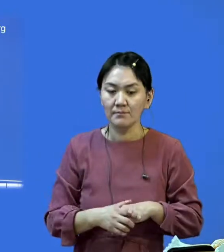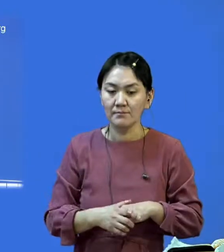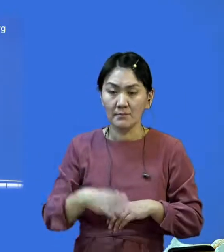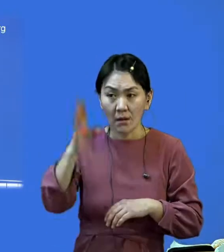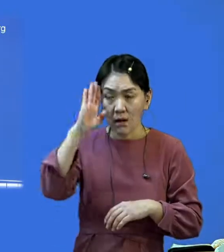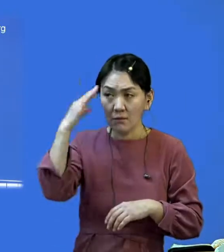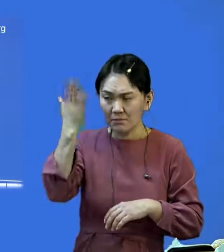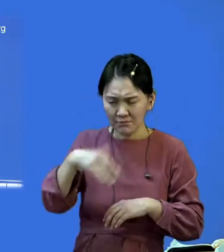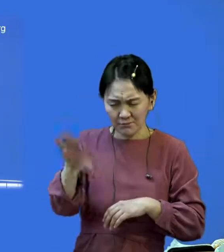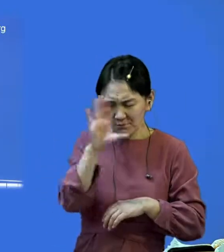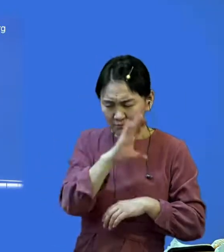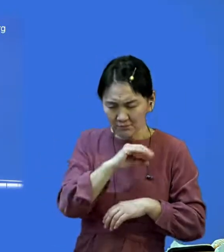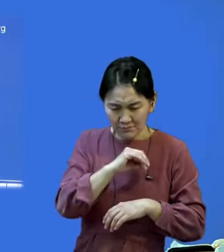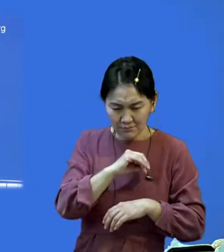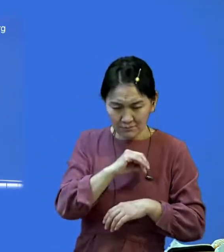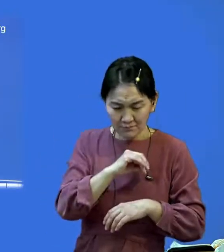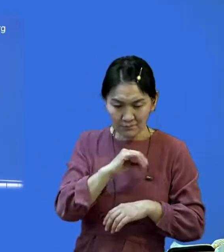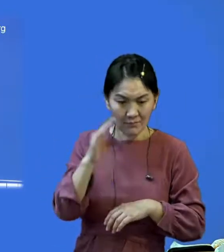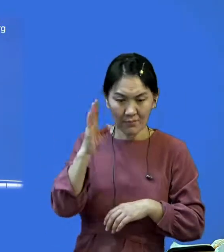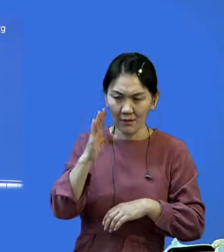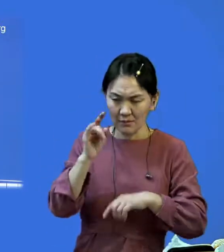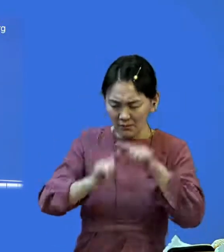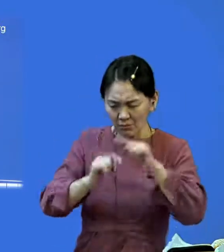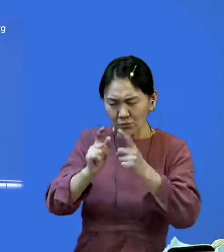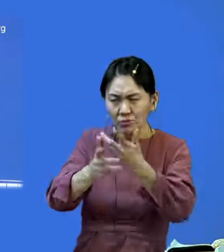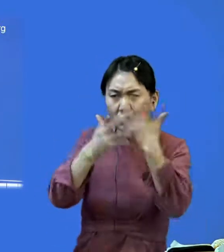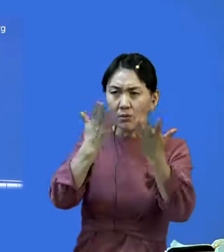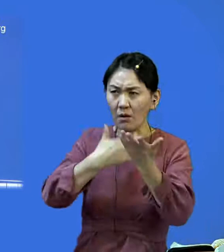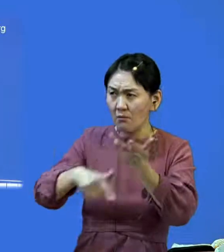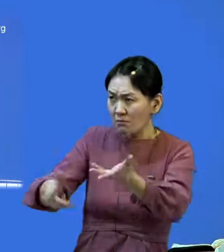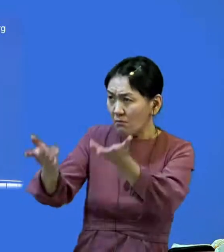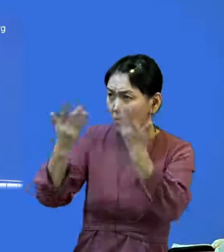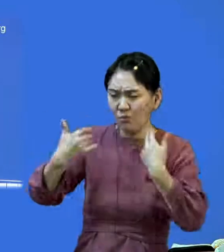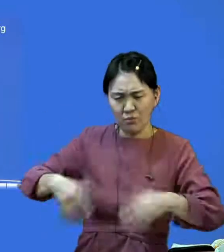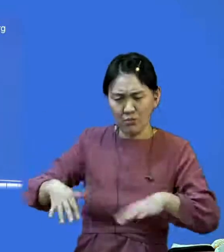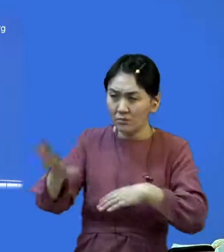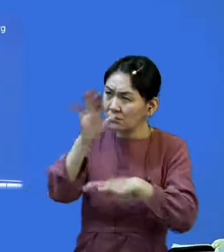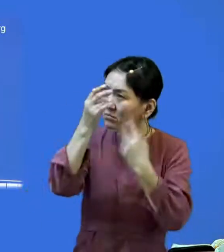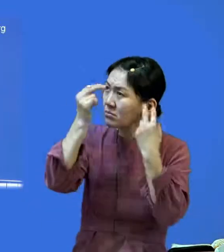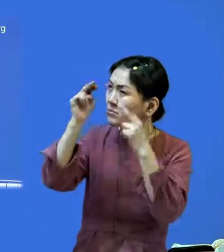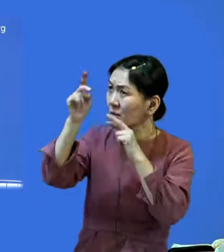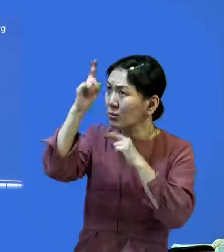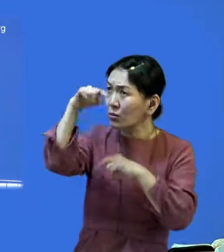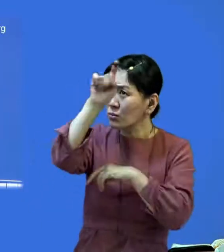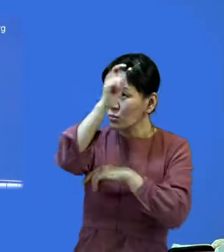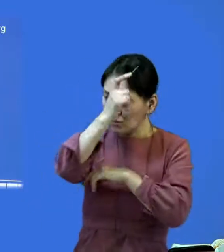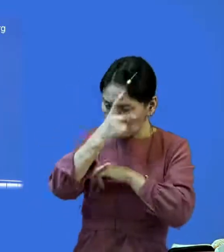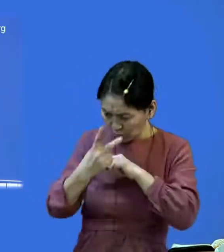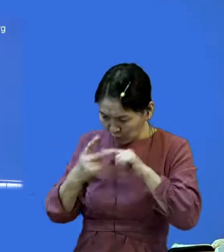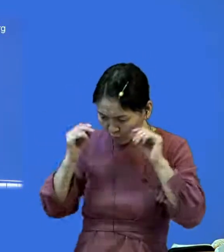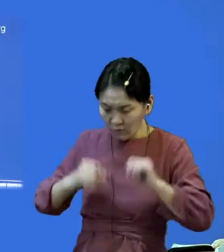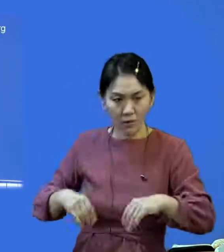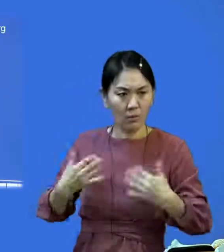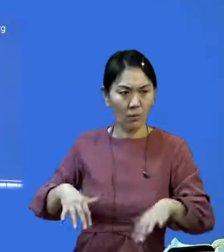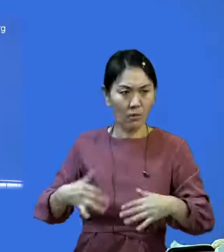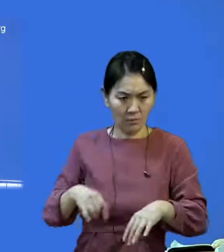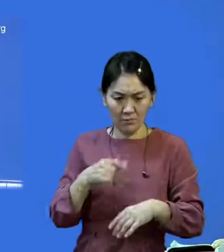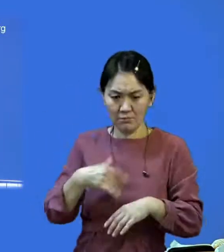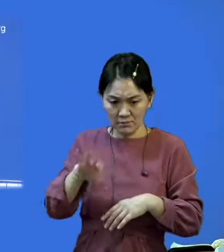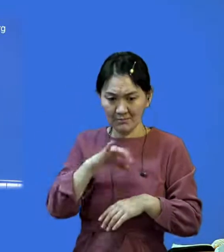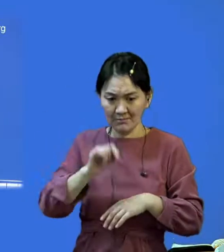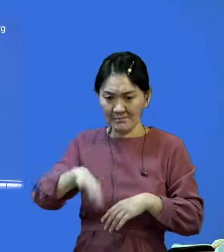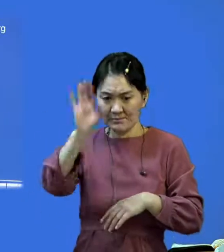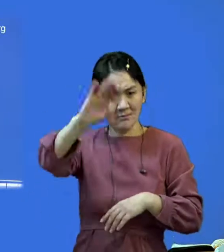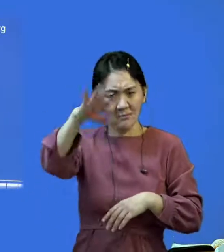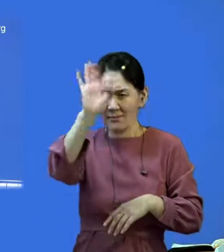эцэг бидэнд ямар соёх ямар их хайрыг соёрхсныг хараач. Бид бурхны хүүхдүүд гэж дуудаулахаар бид бол жохом энэ л юм